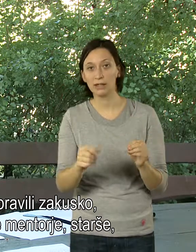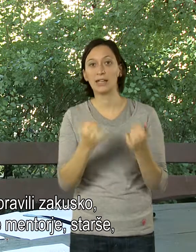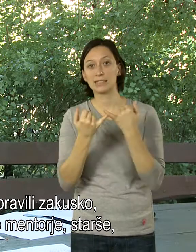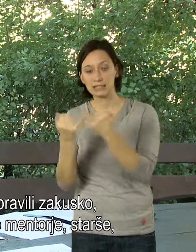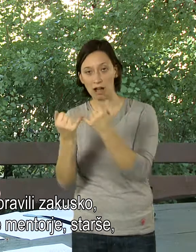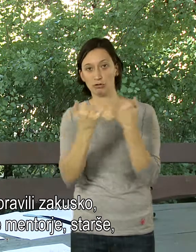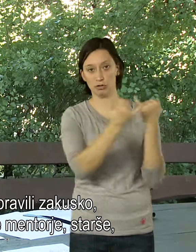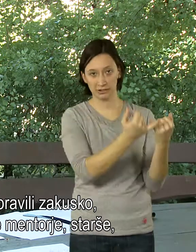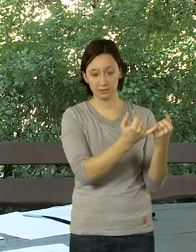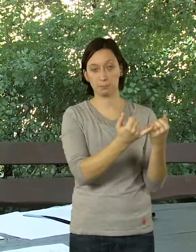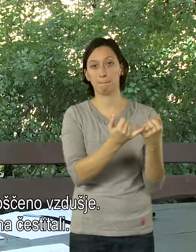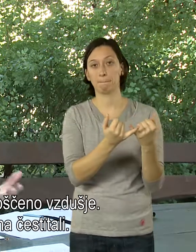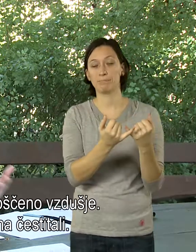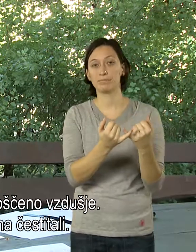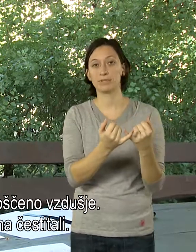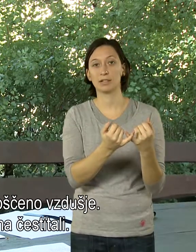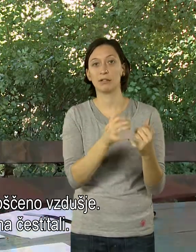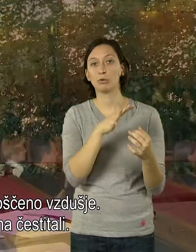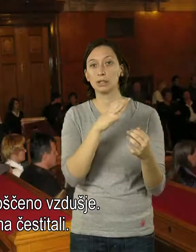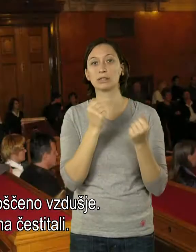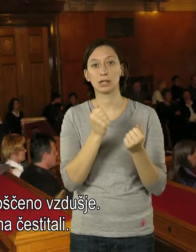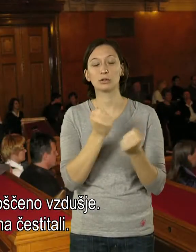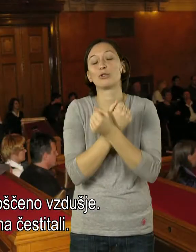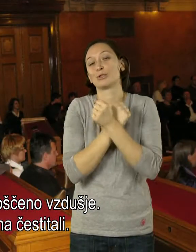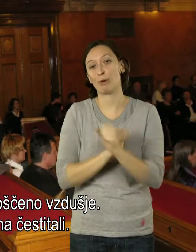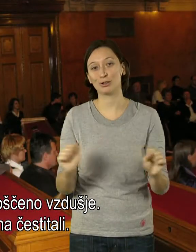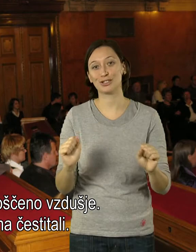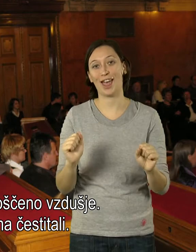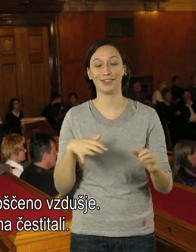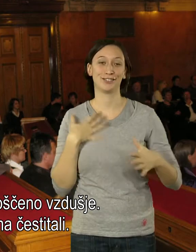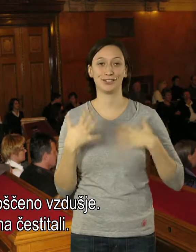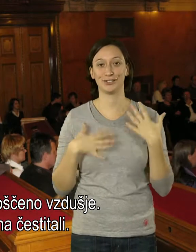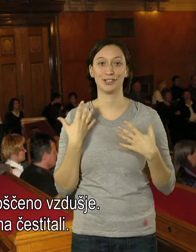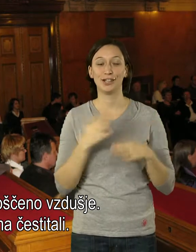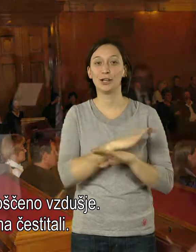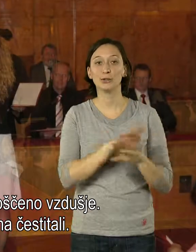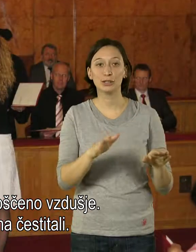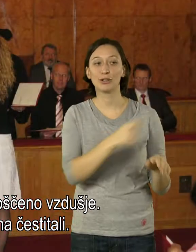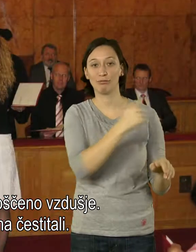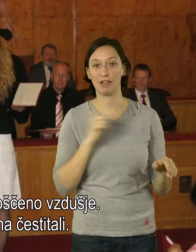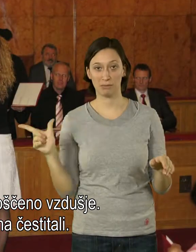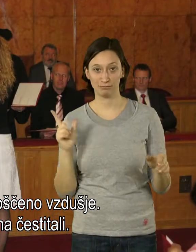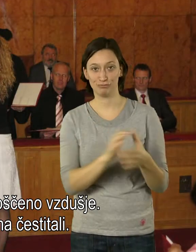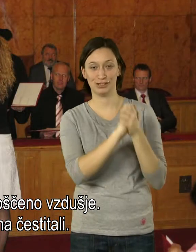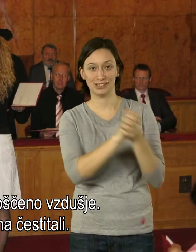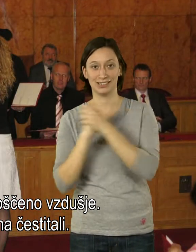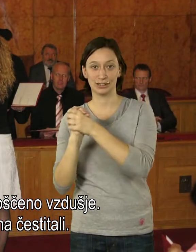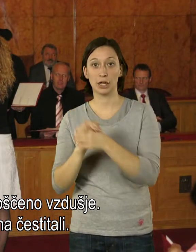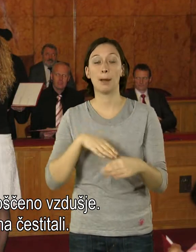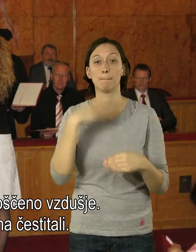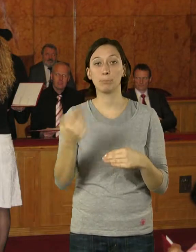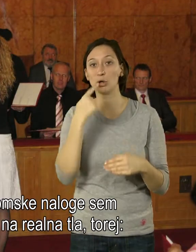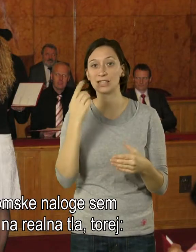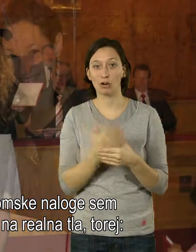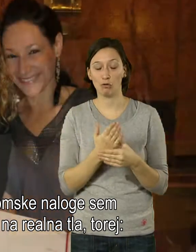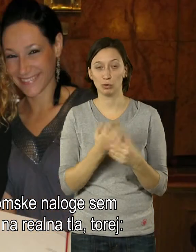mentorje svoje, starše in je bilo zelo sproščeno vzdušje. Vsi so nama čestitali.